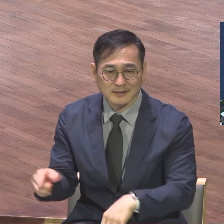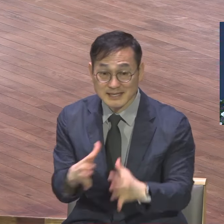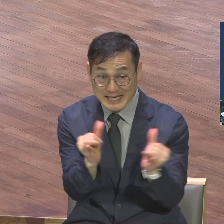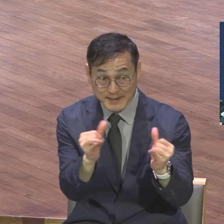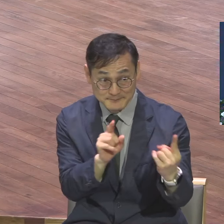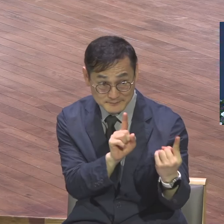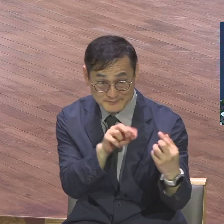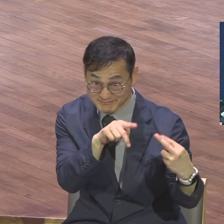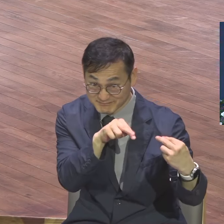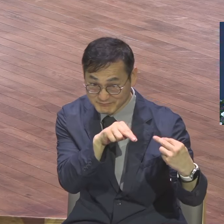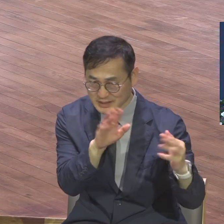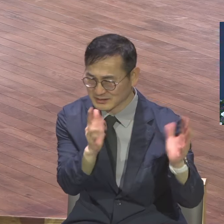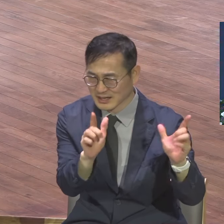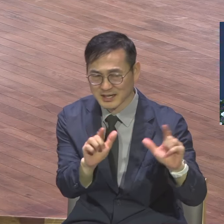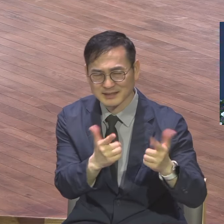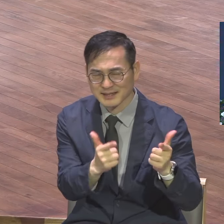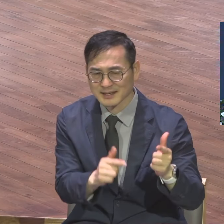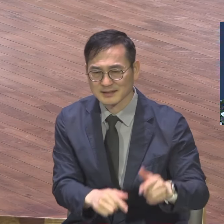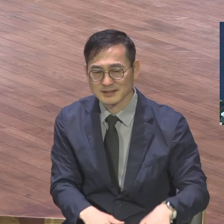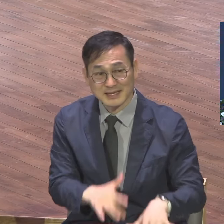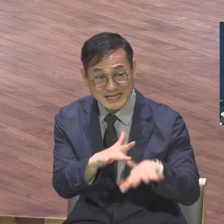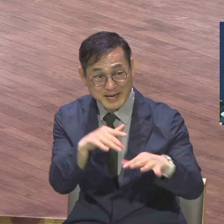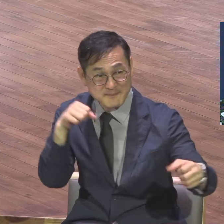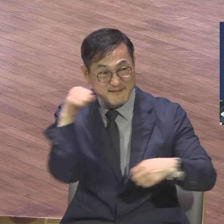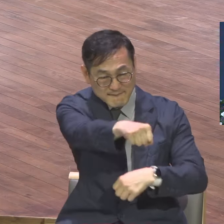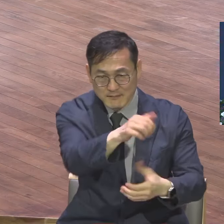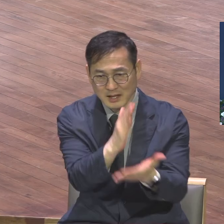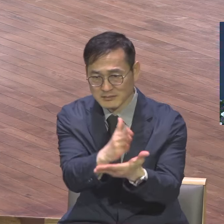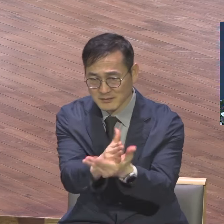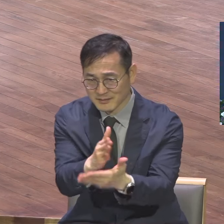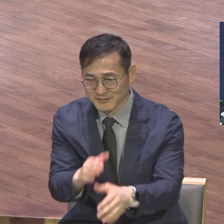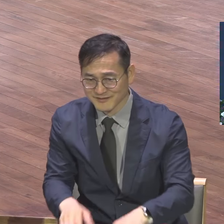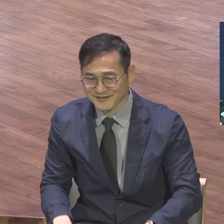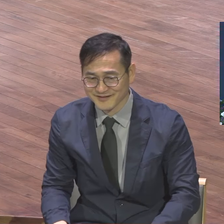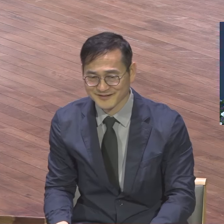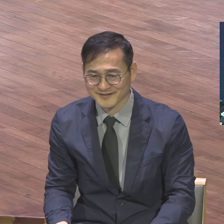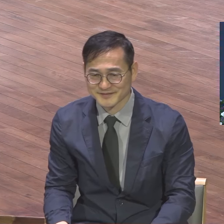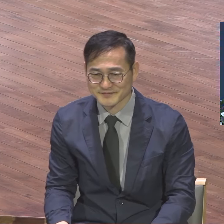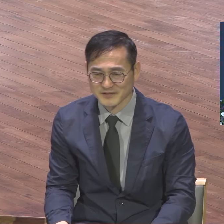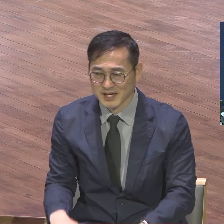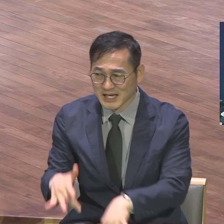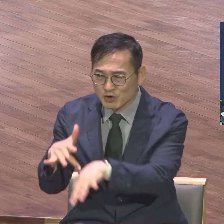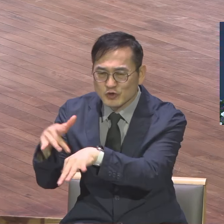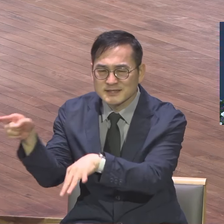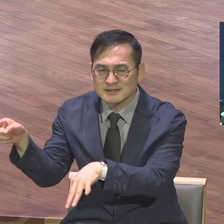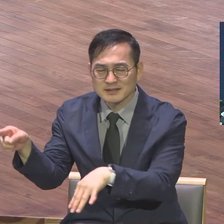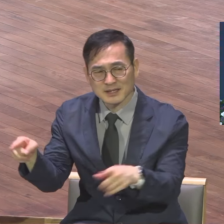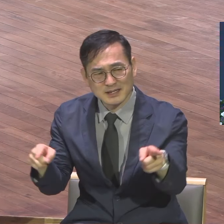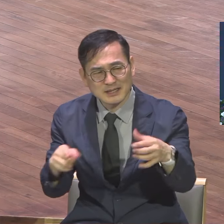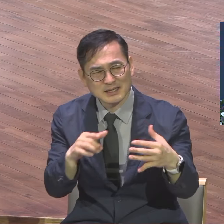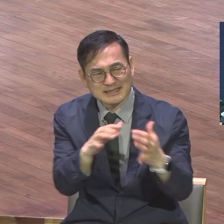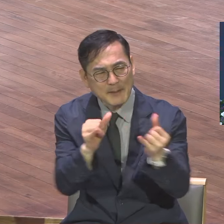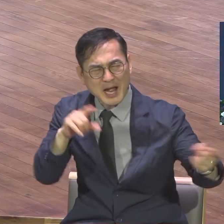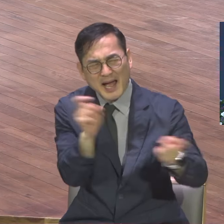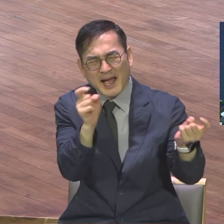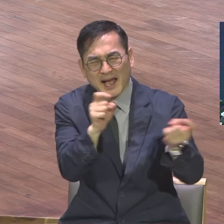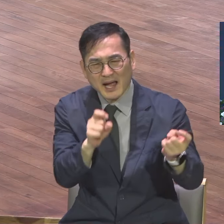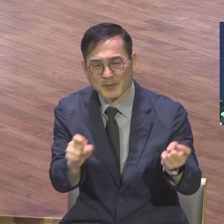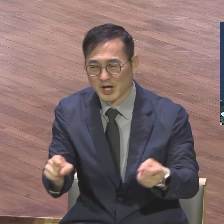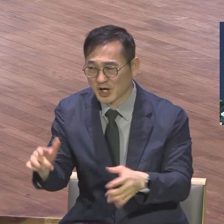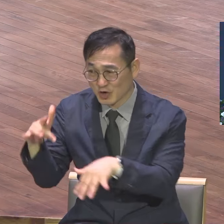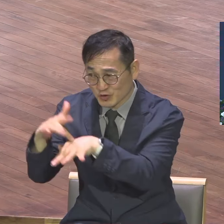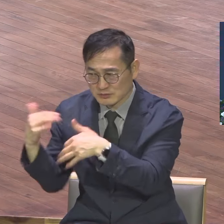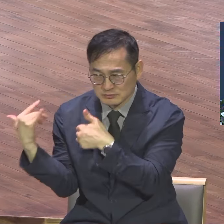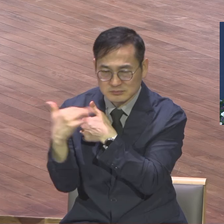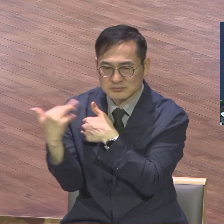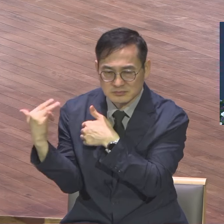아니에요. 사람으로 보면 곤란해요. 사단의 귀신에게 속는 거예요. 이 마귀라고도 하는 흑암 세력의 우두머리와